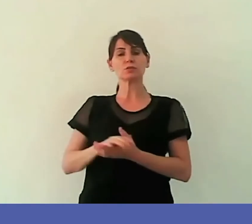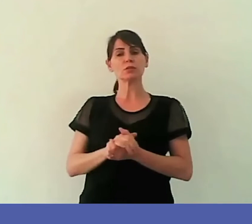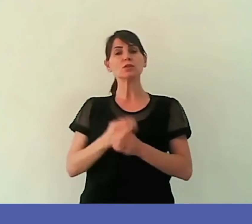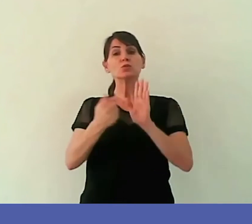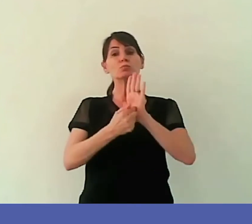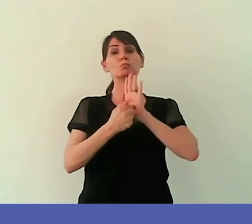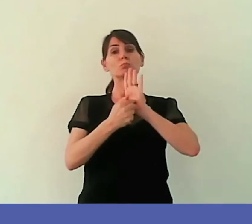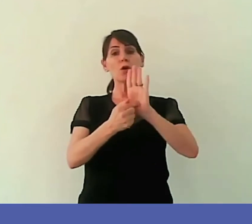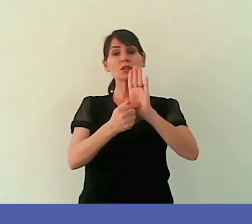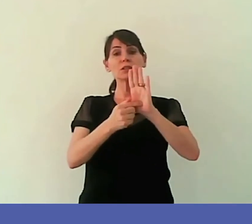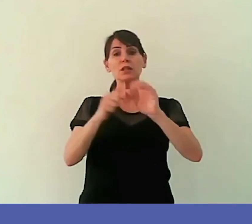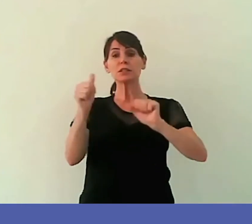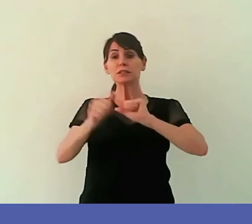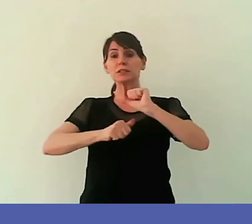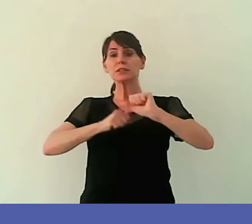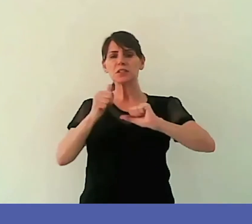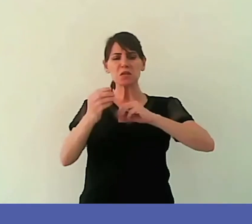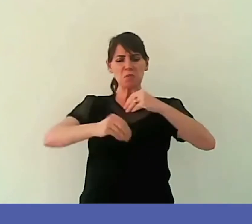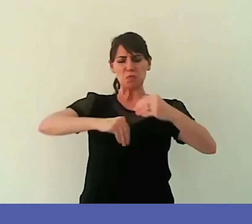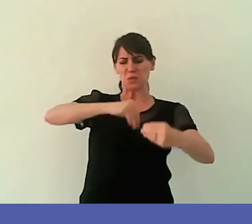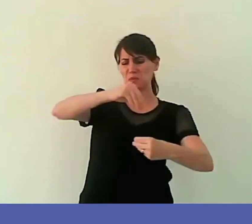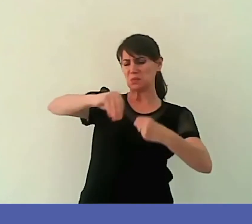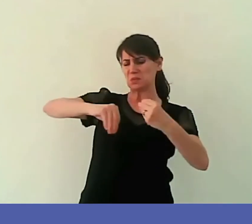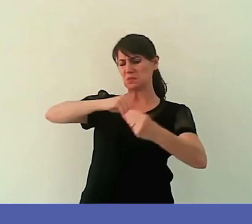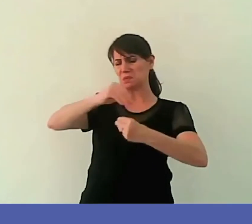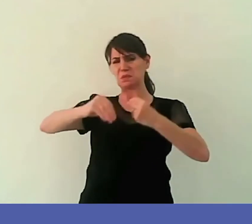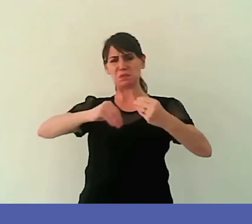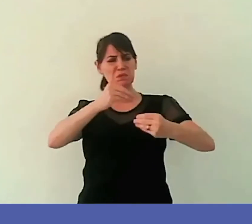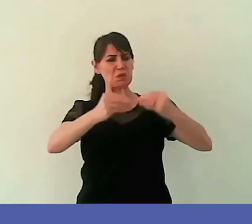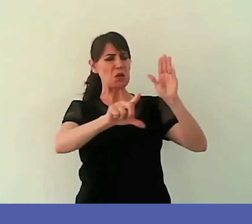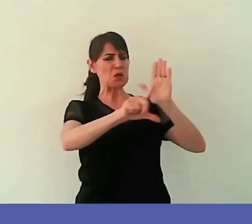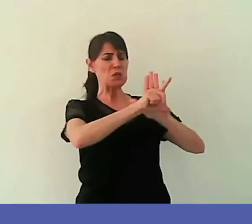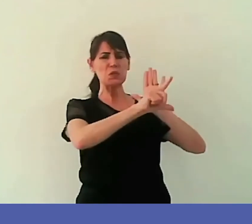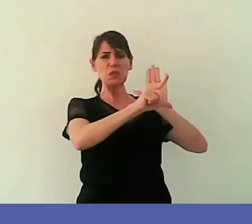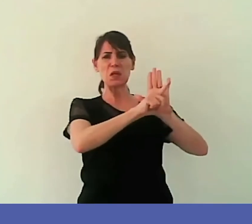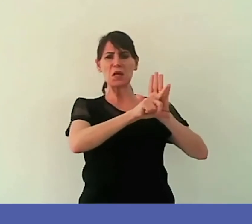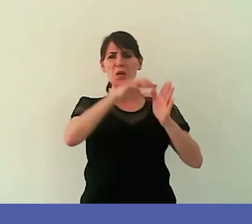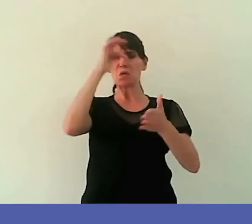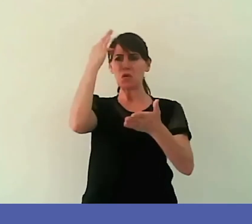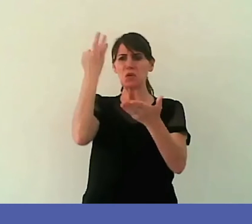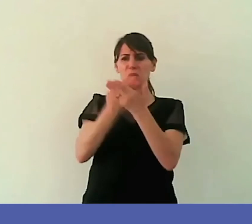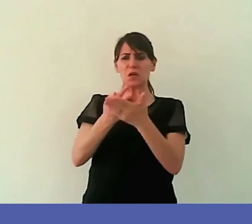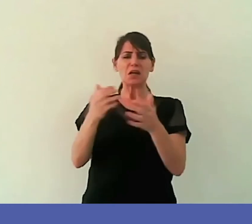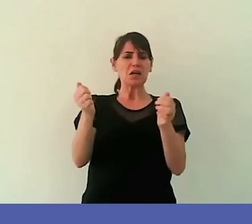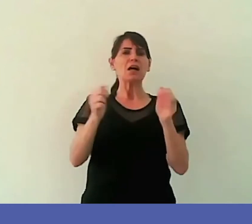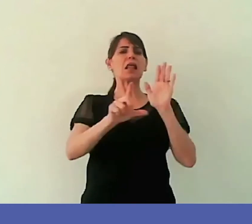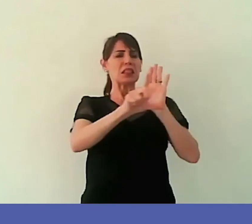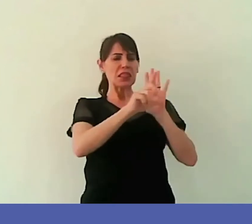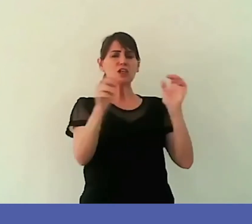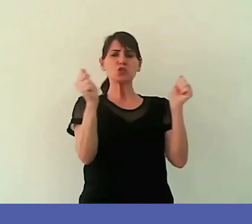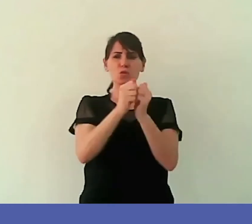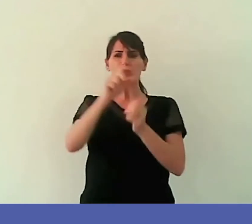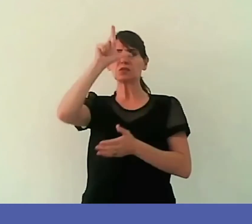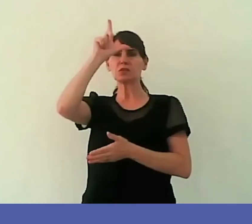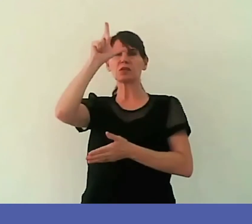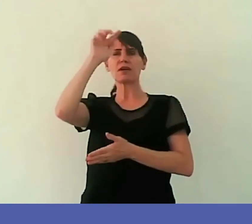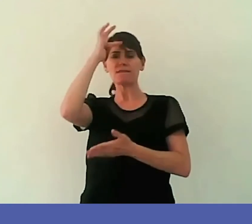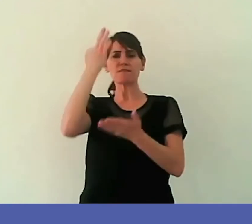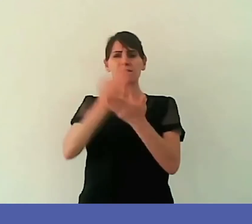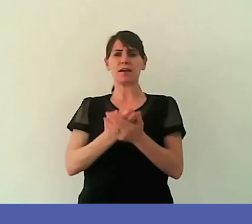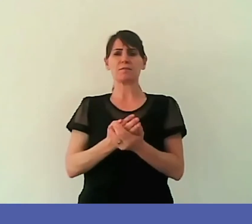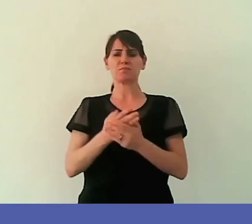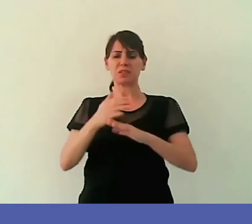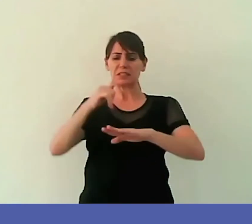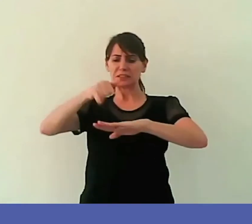grande mistura da lei com a fé na igreja em Jerusalém. Bom, aí no